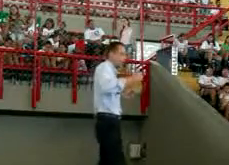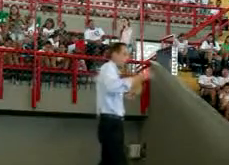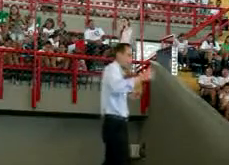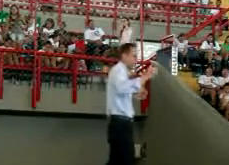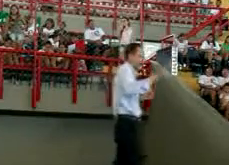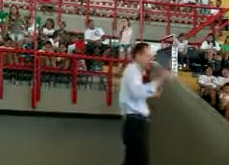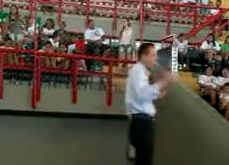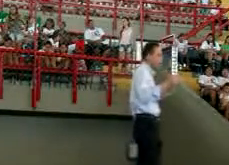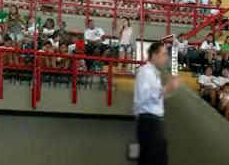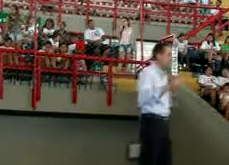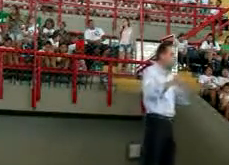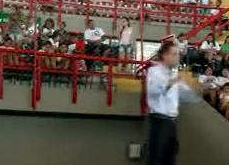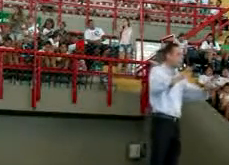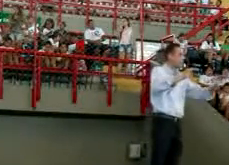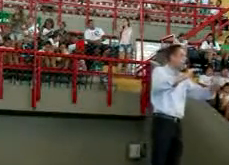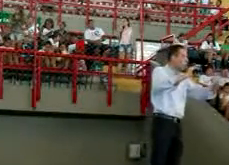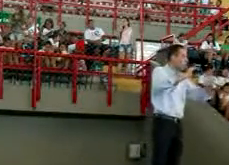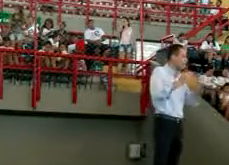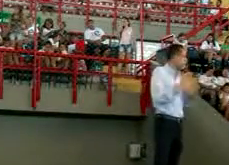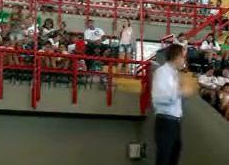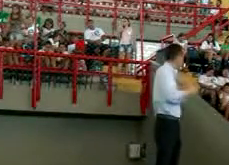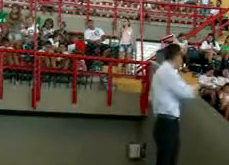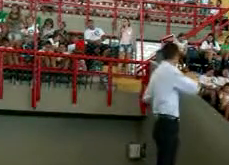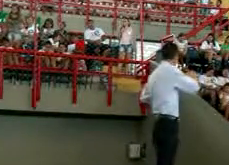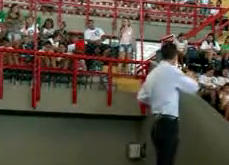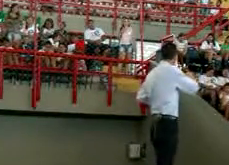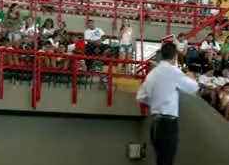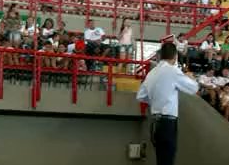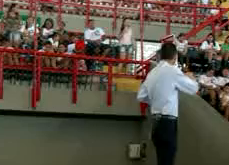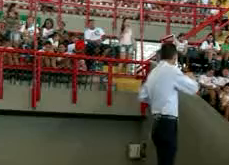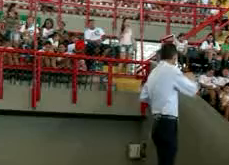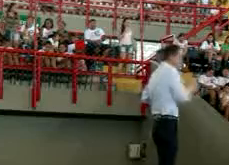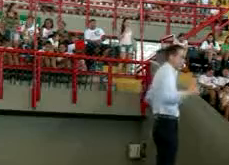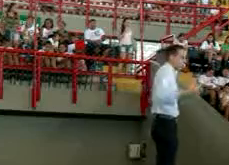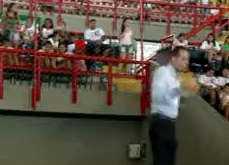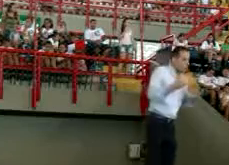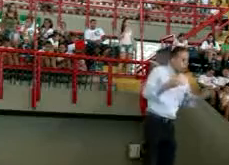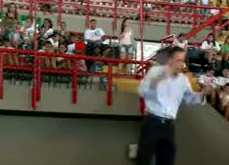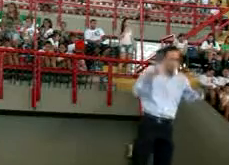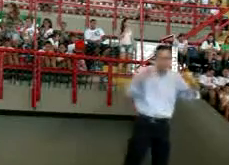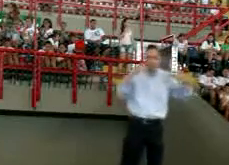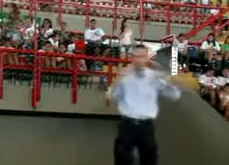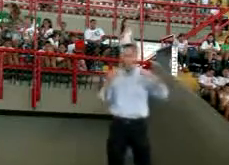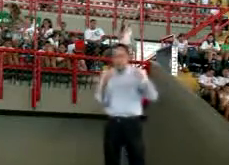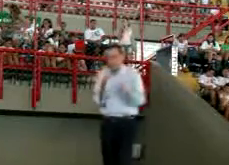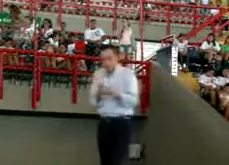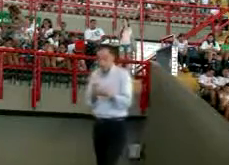e Partido Liberal Radical, eles mudaram de nome. Aqui no Brasil tem essa mania, né? Os nossos